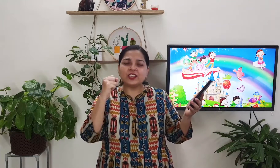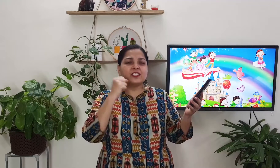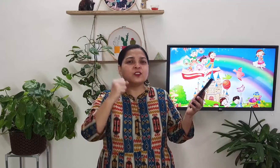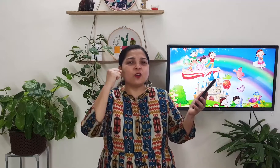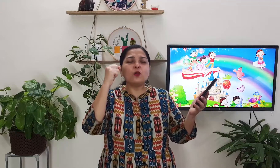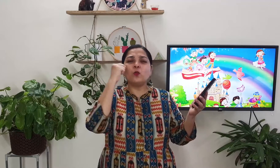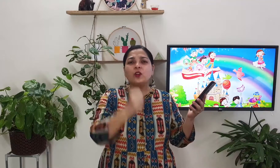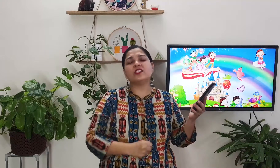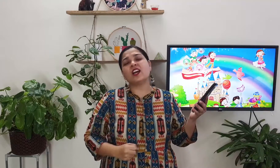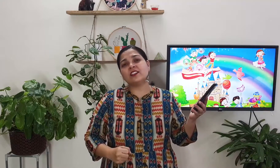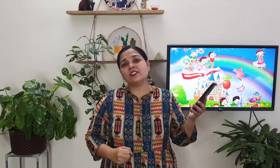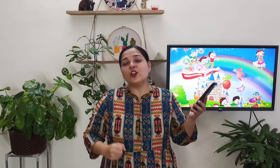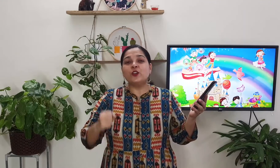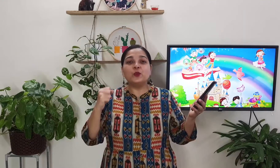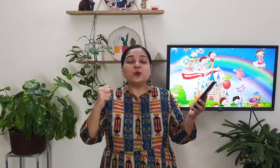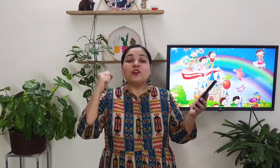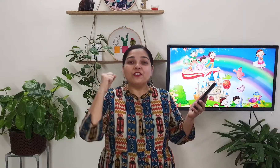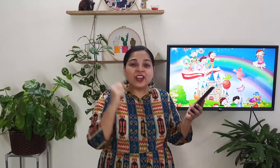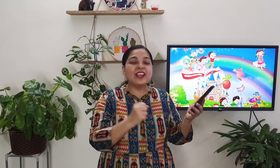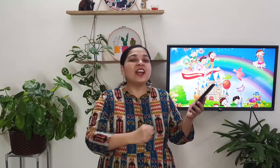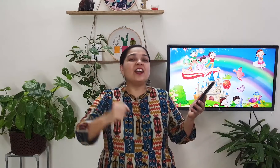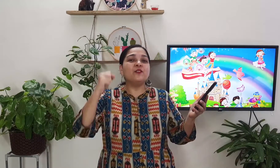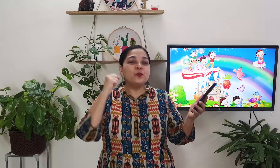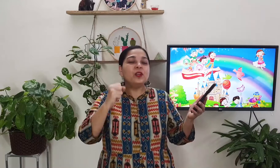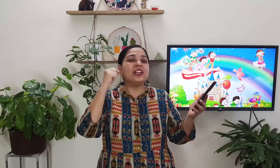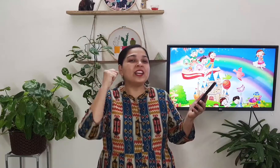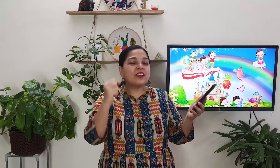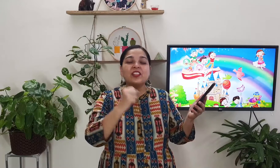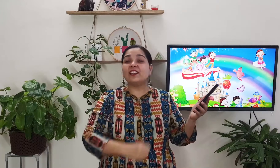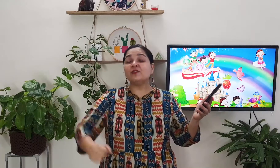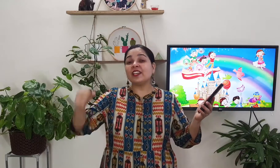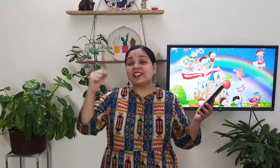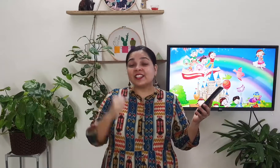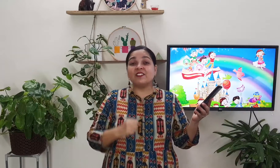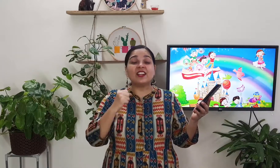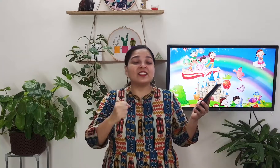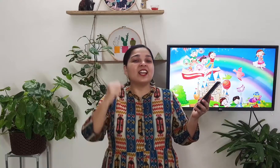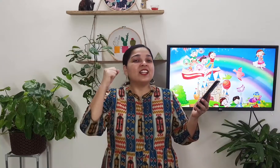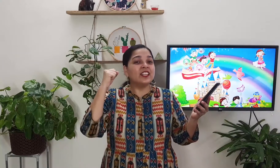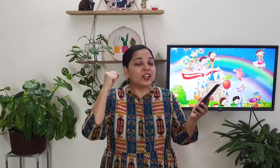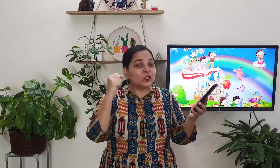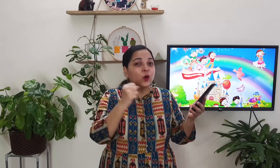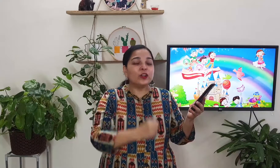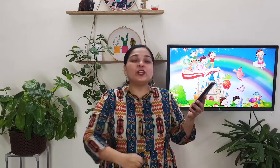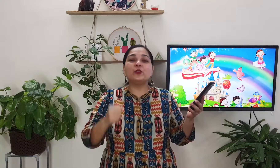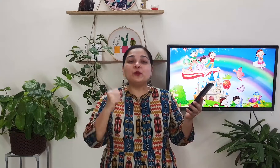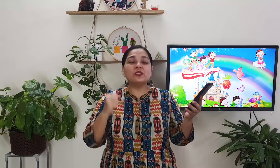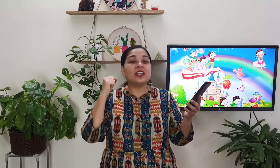அதனால்தான் இயேசுவின் பெயரை பயன்படுத்துவதற்கான அதிகாரத்தை அவர் நமக்கு அளித்துள்ளார். நாம் முன்பு